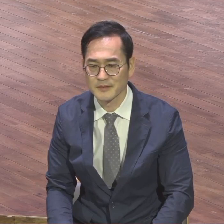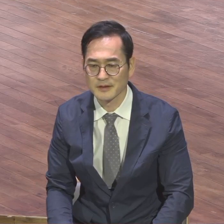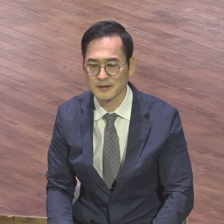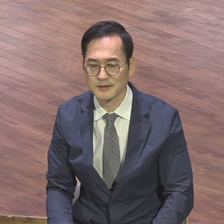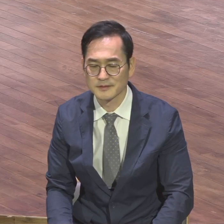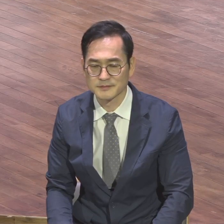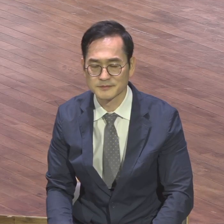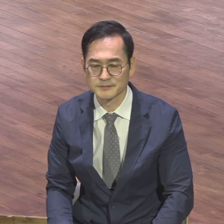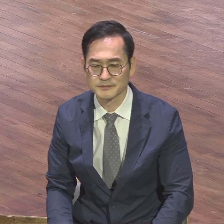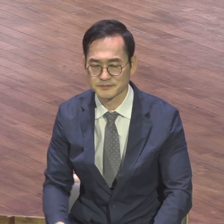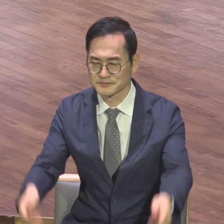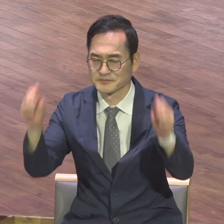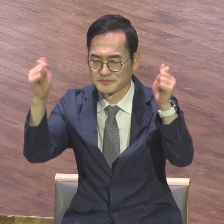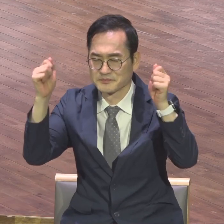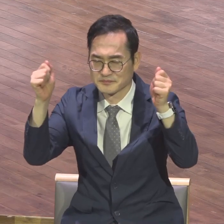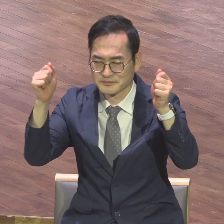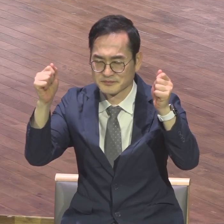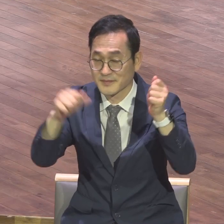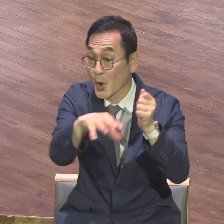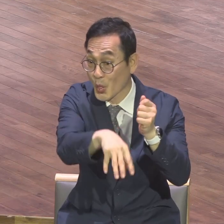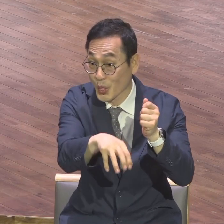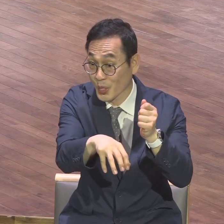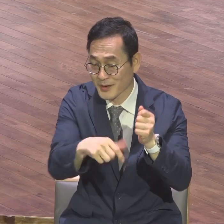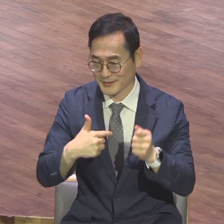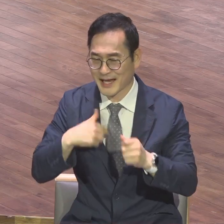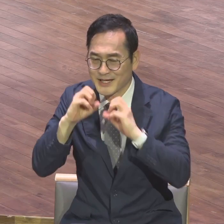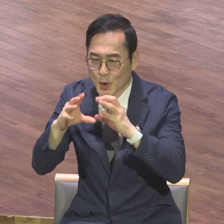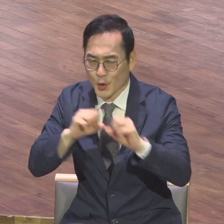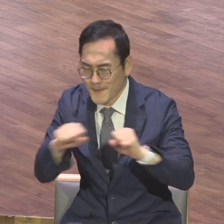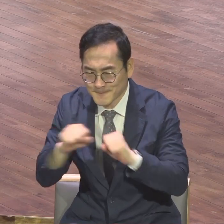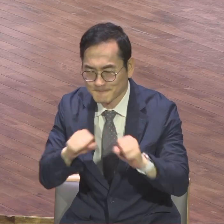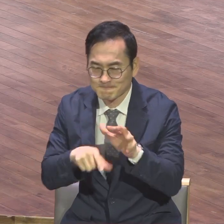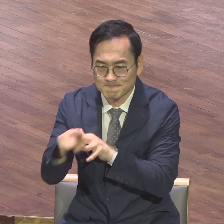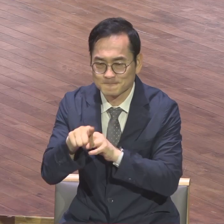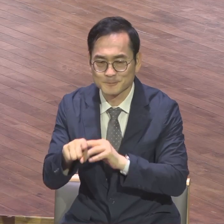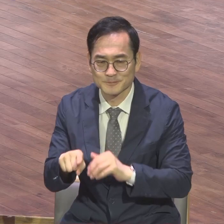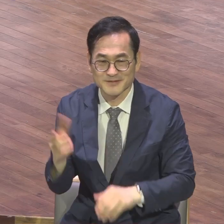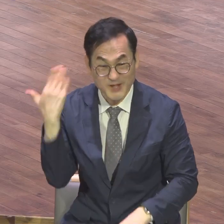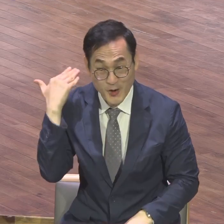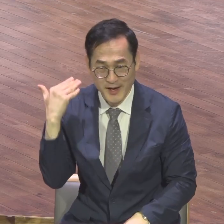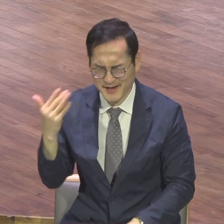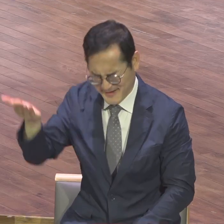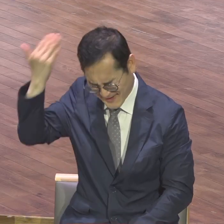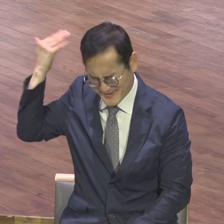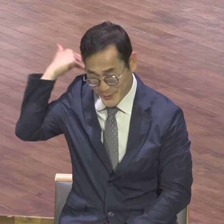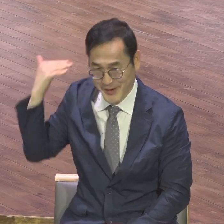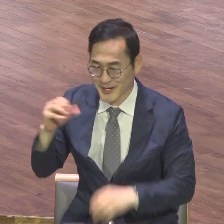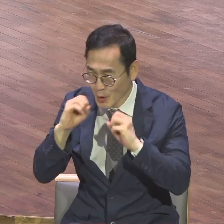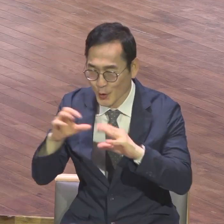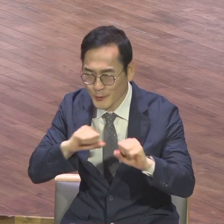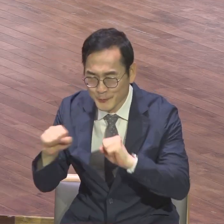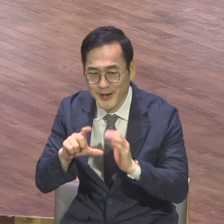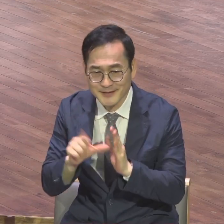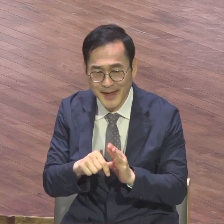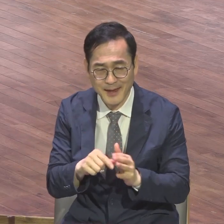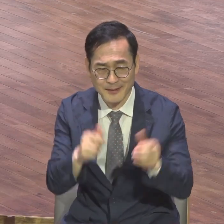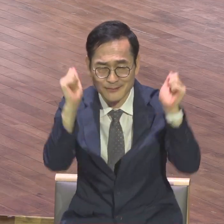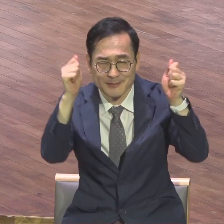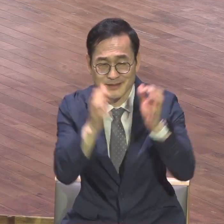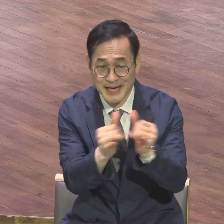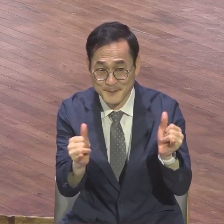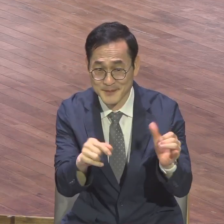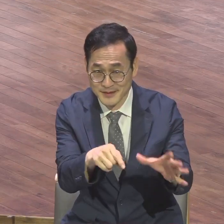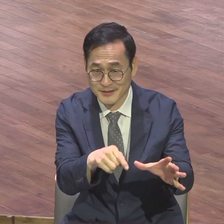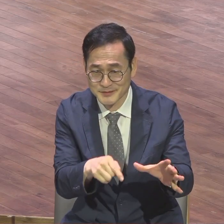무속 현장에 나가보면요. 제가 전도를 한참 그 또 개척하고 할 때 저 화곡동 쪽으로 많이 갔는데 무속인들 찾아, 무속인들만